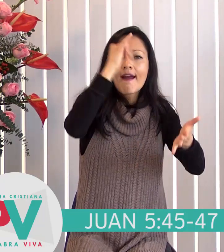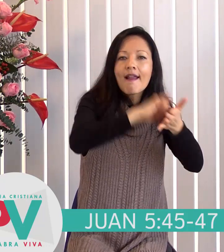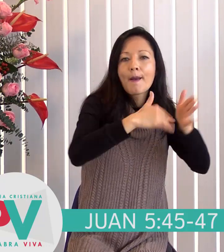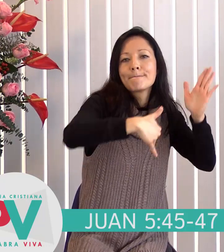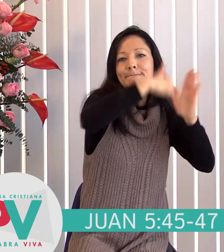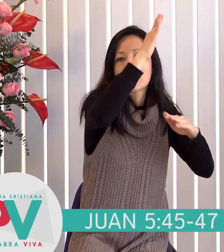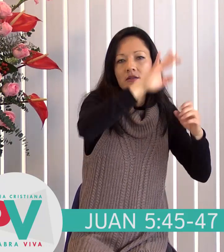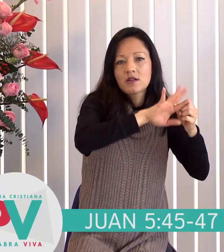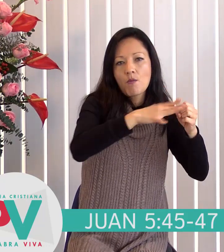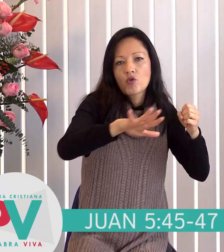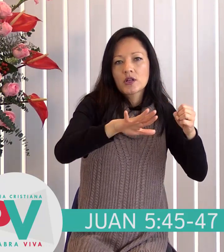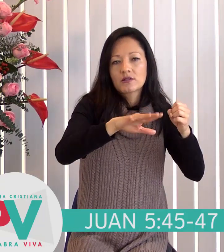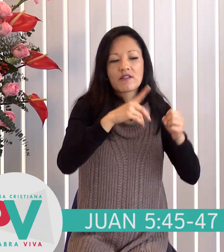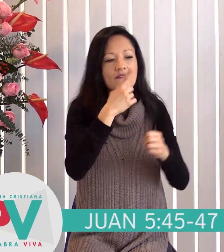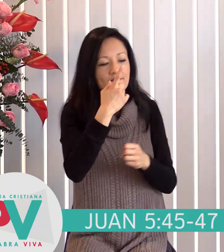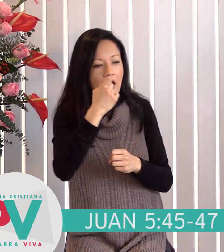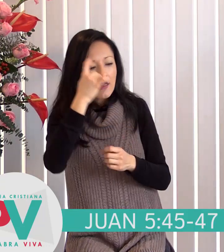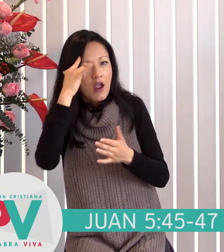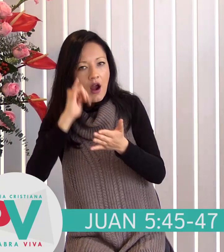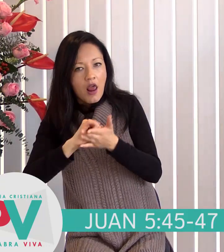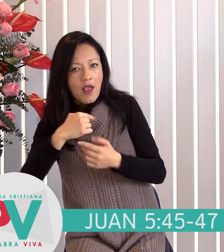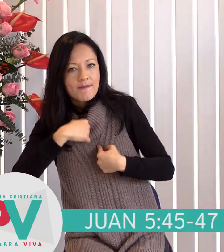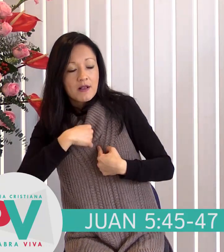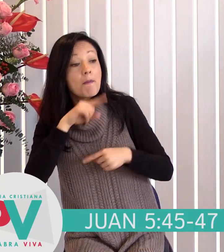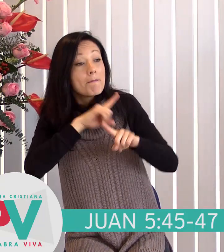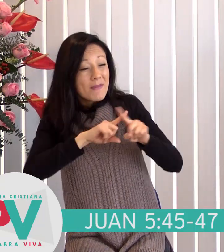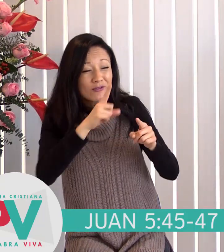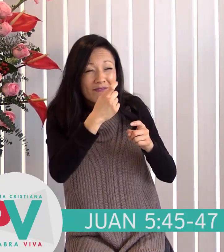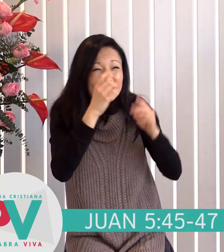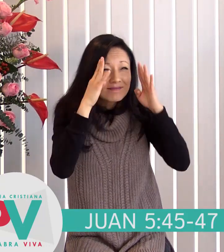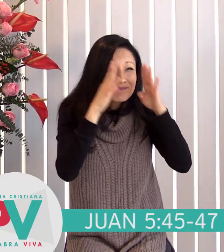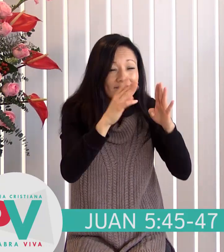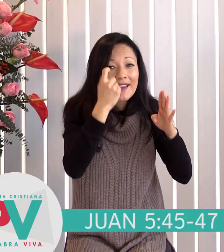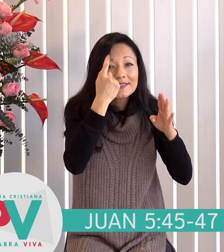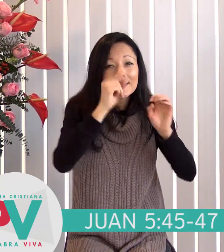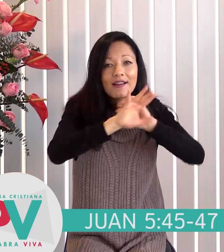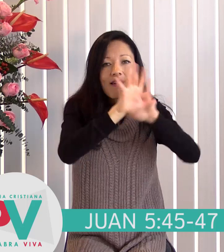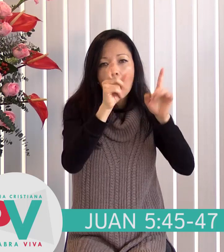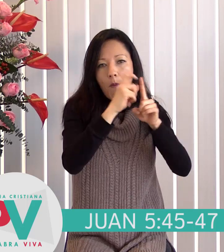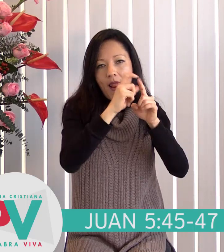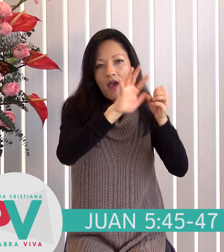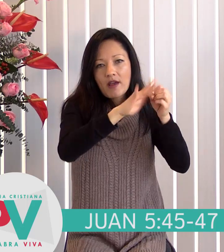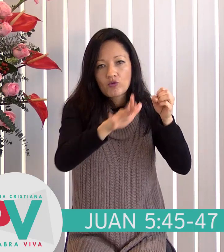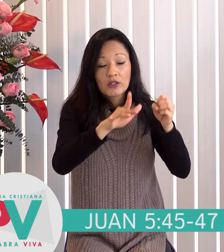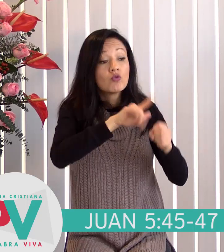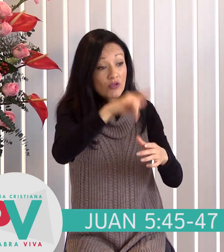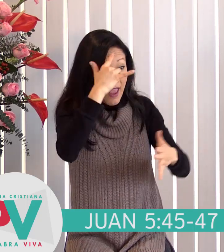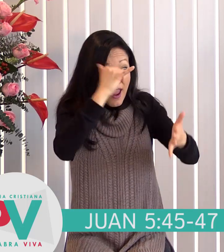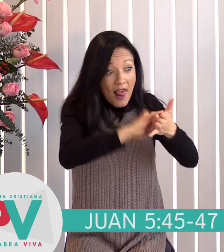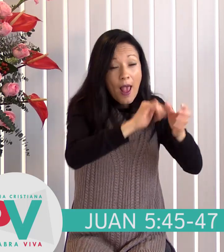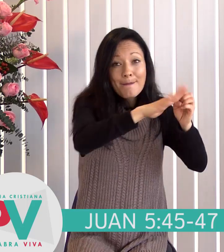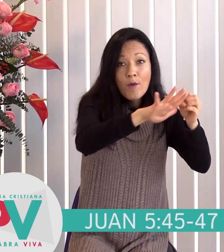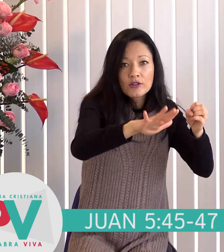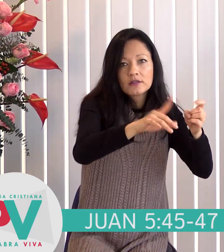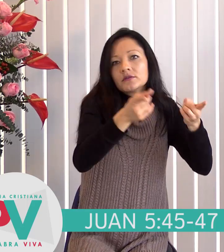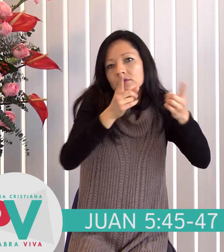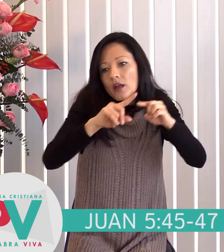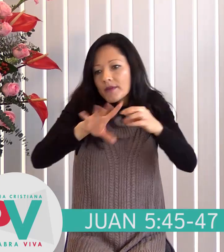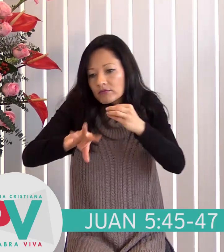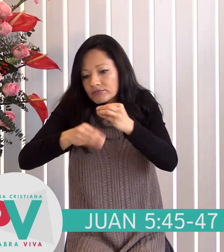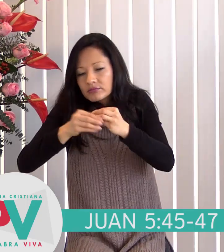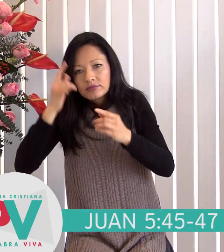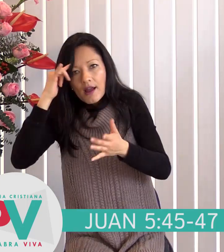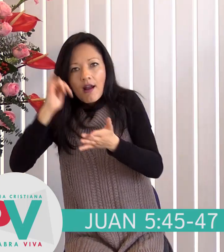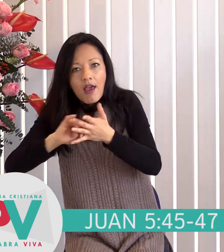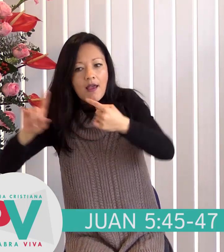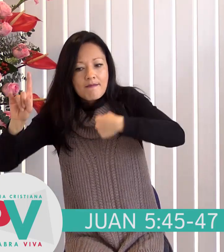mí, porque Moisés escribió acerca de mí. Pero si no creen lo que él escribió, ¿cómo van a creer lo que yo les